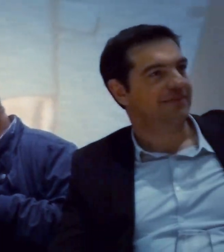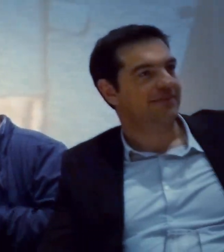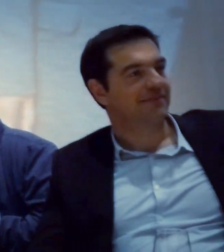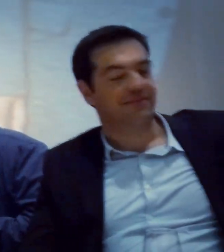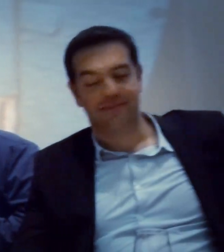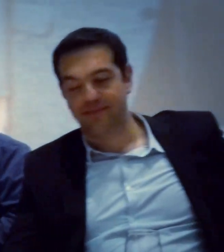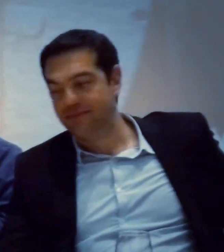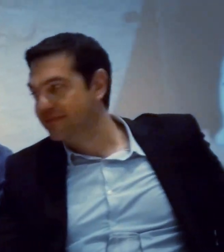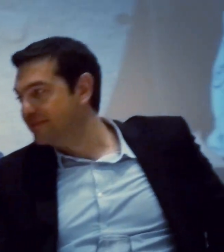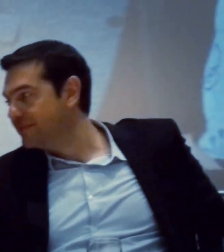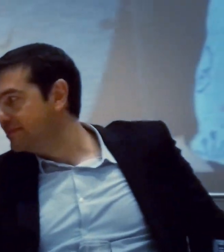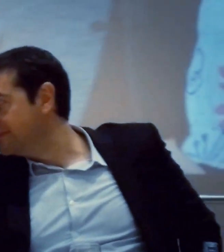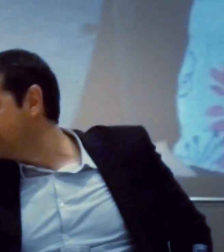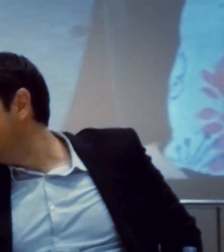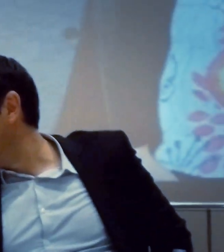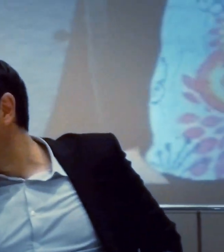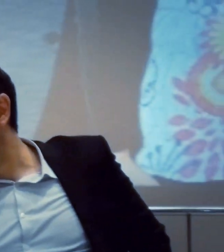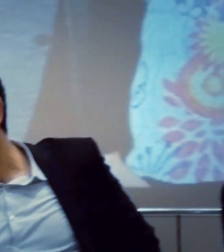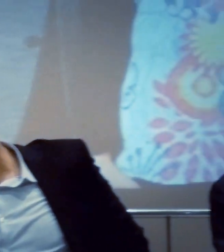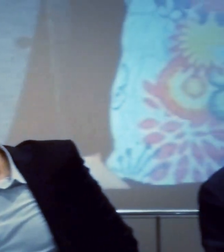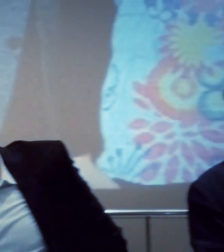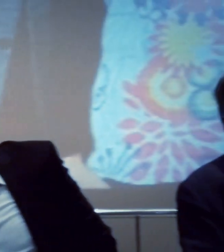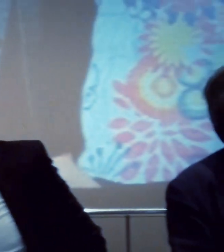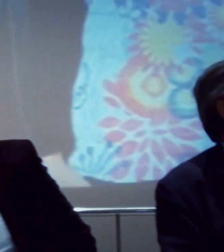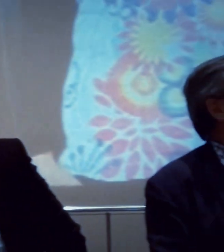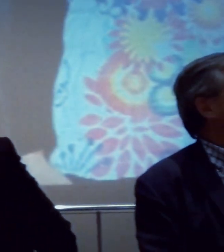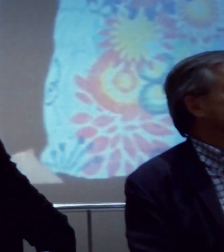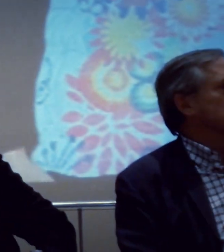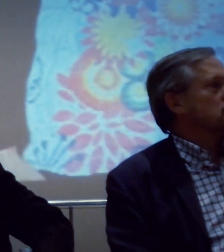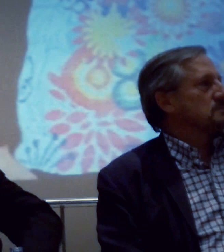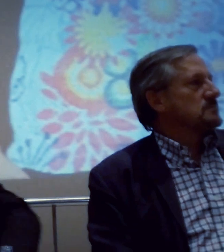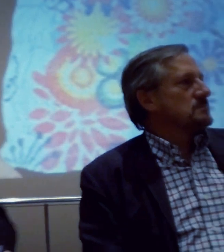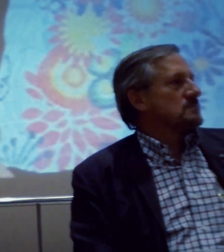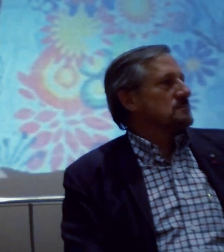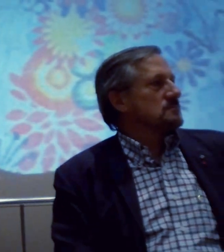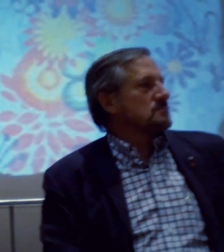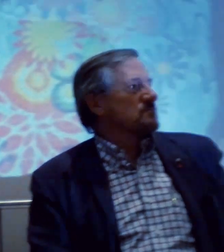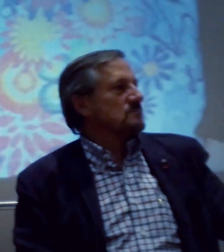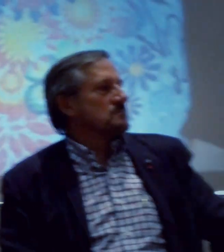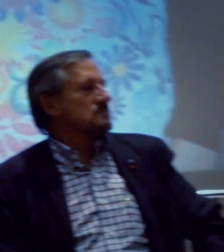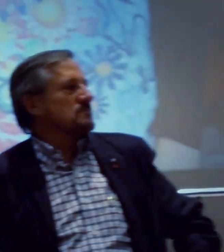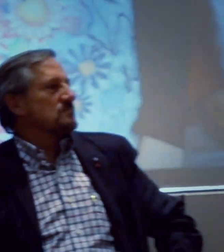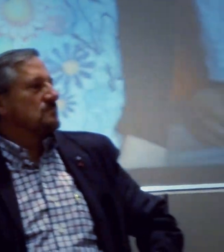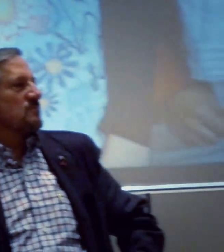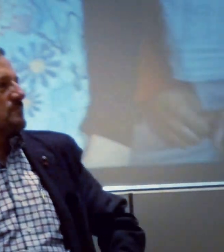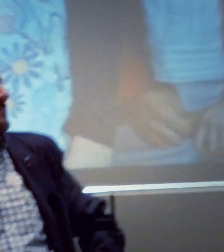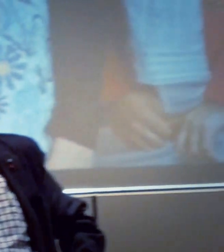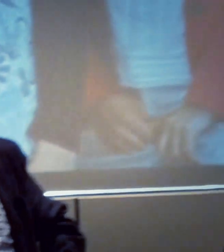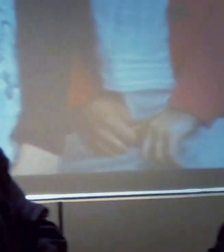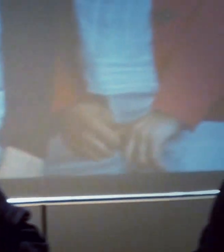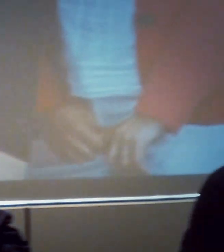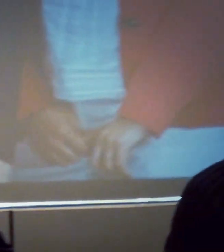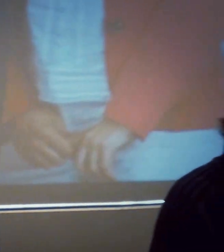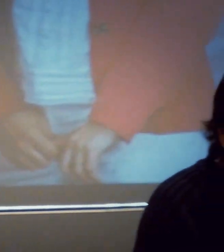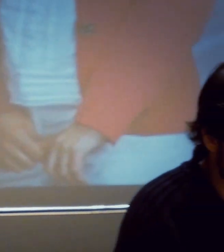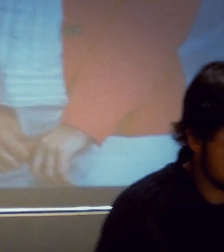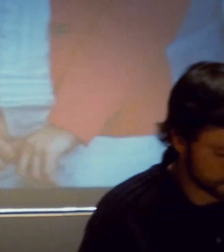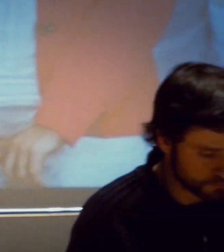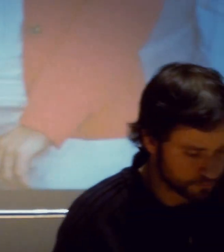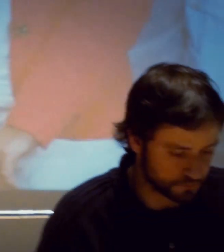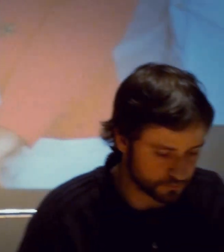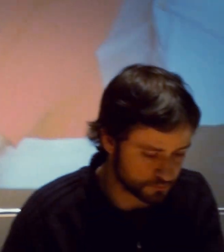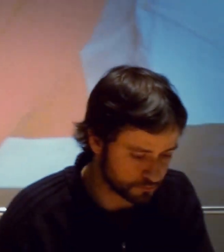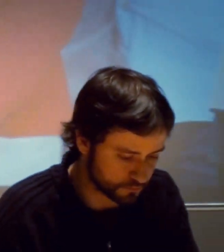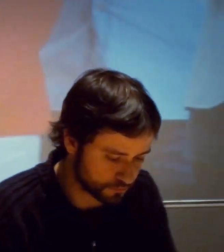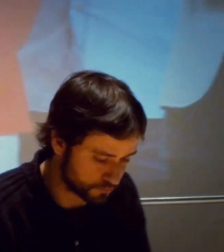ingresar nesa internacional, como dixera Martiño, dos povos agredidos, da